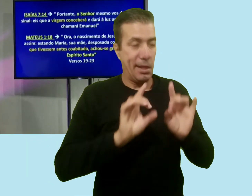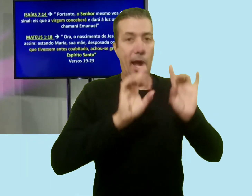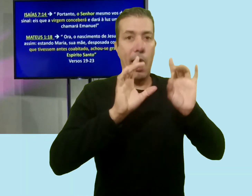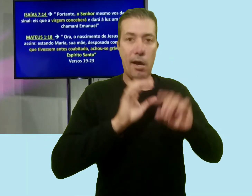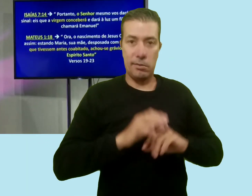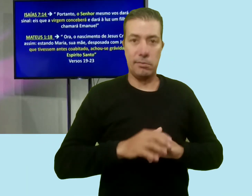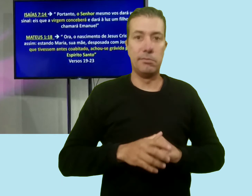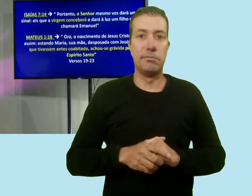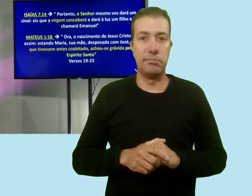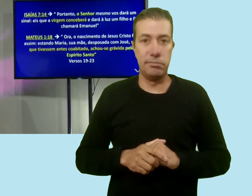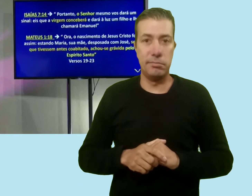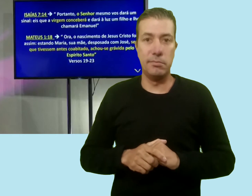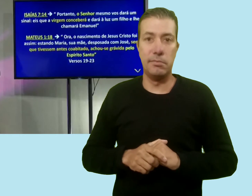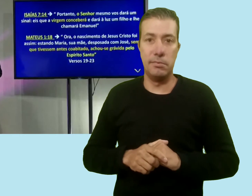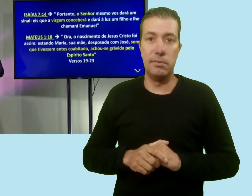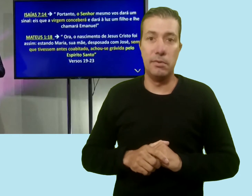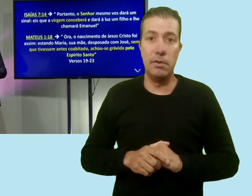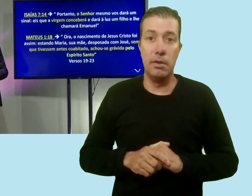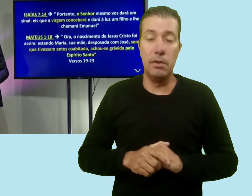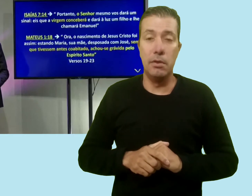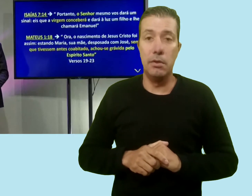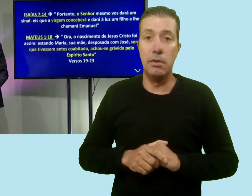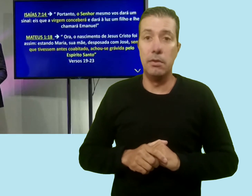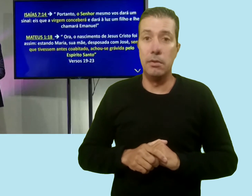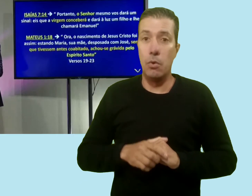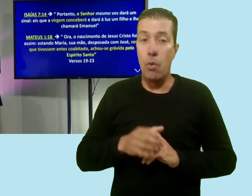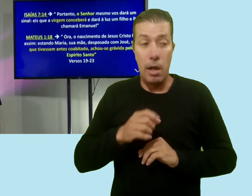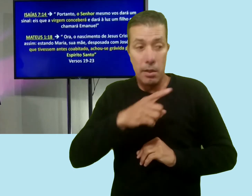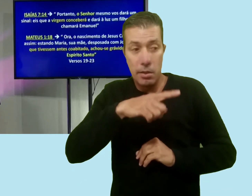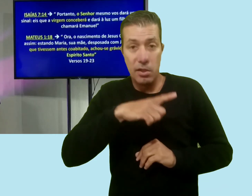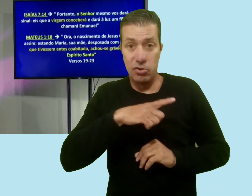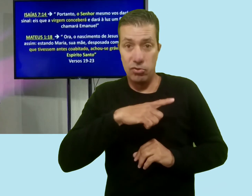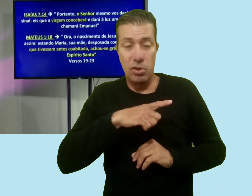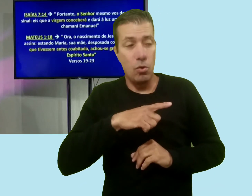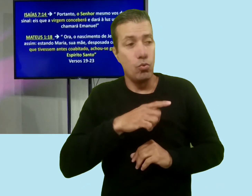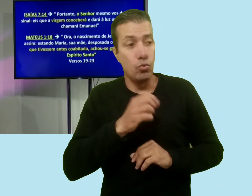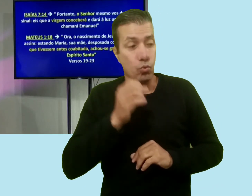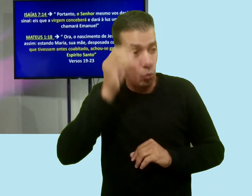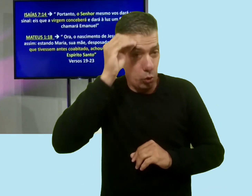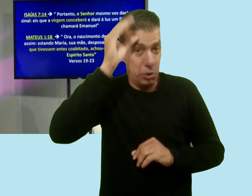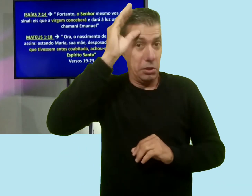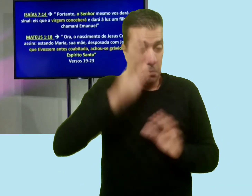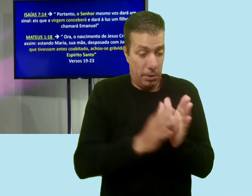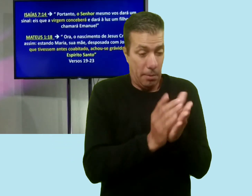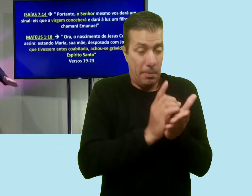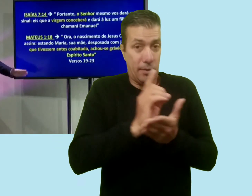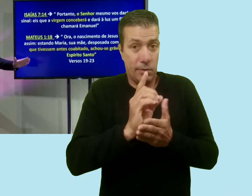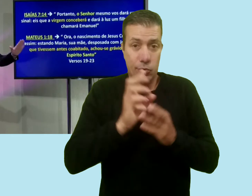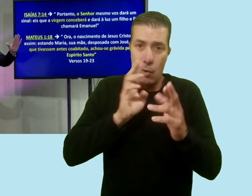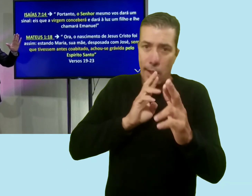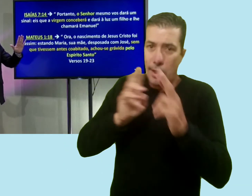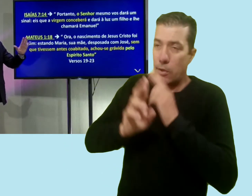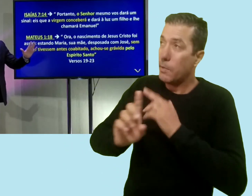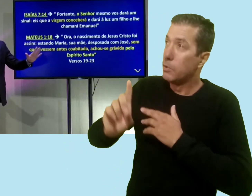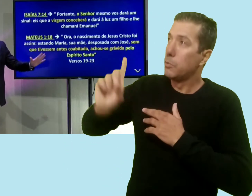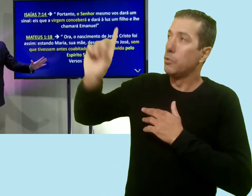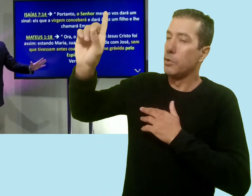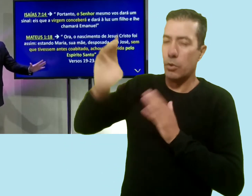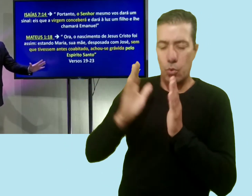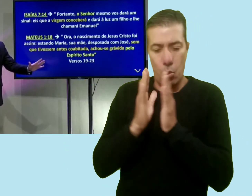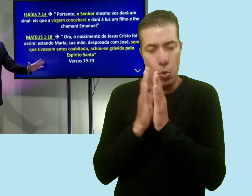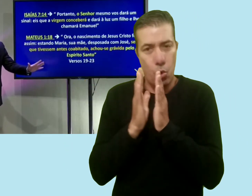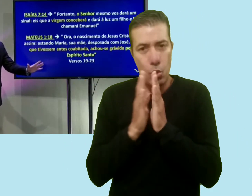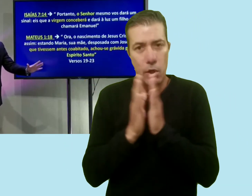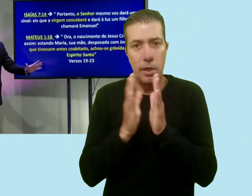virtuosa, tá? Alguém que era uma boa conhecedora das Escrituras, que tinha relacionamento com